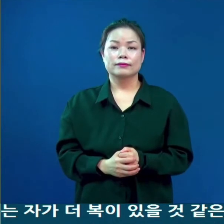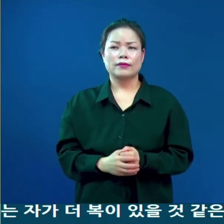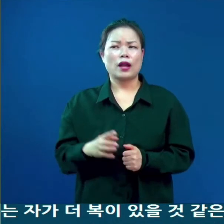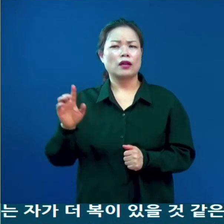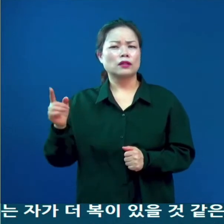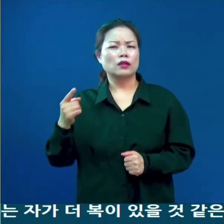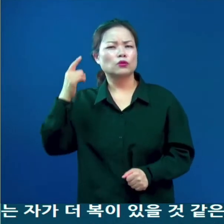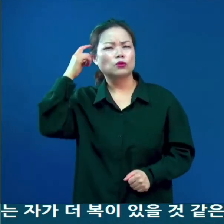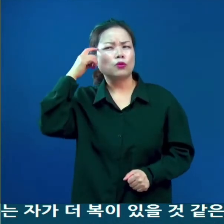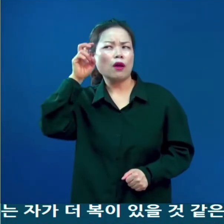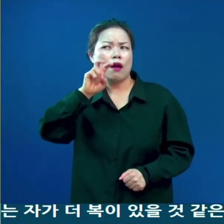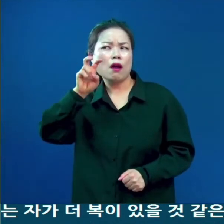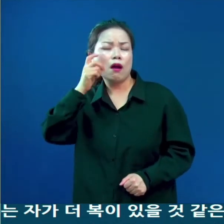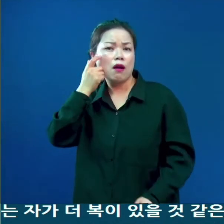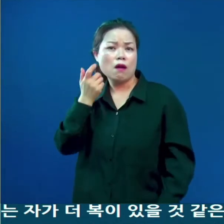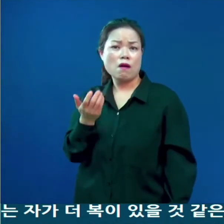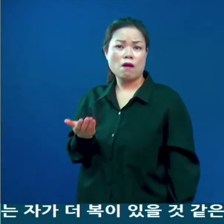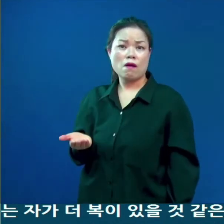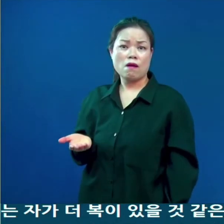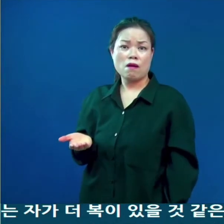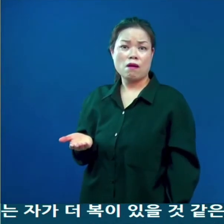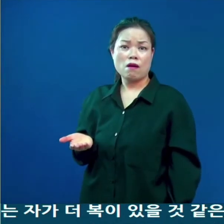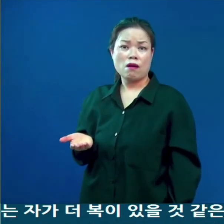다윗이 왜 이렇게 노래를 했을까요?